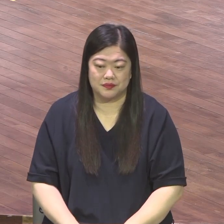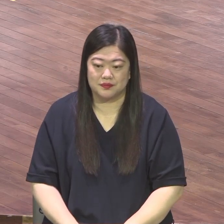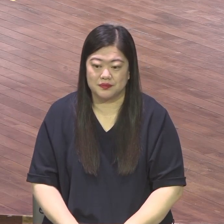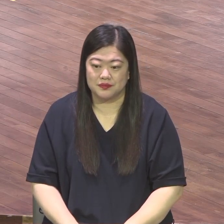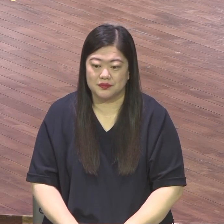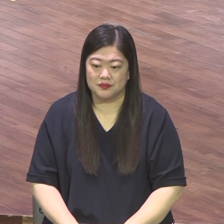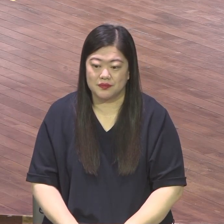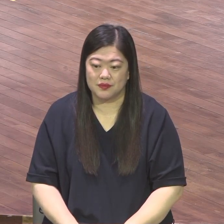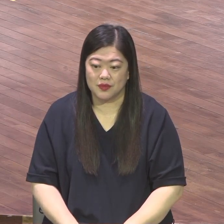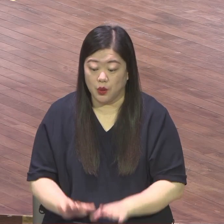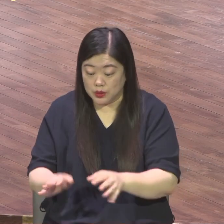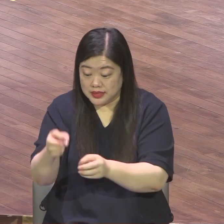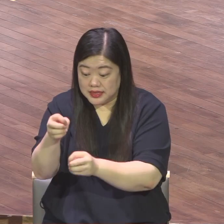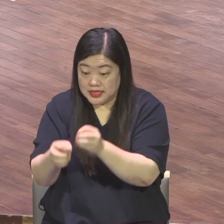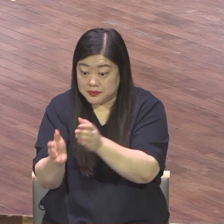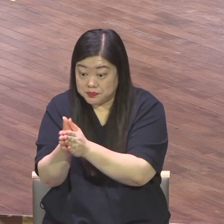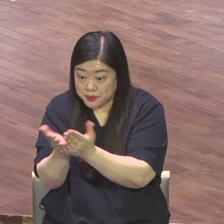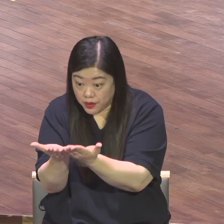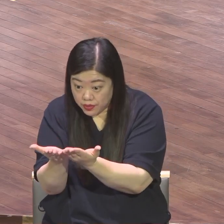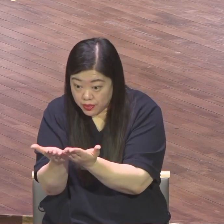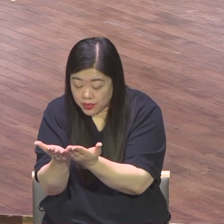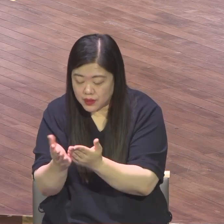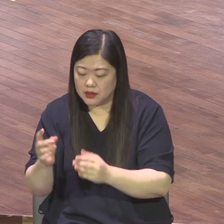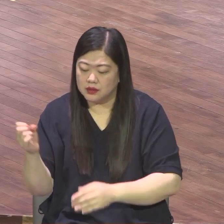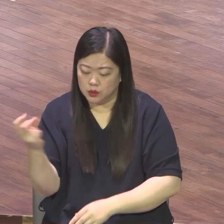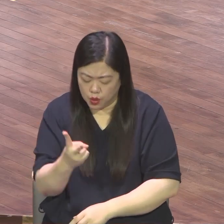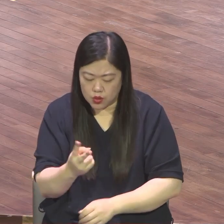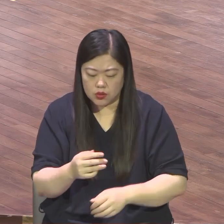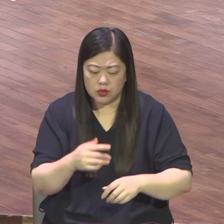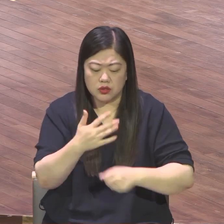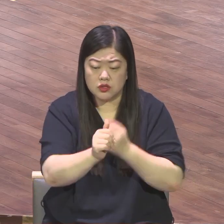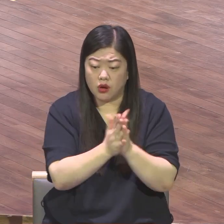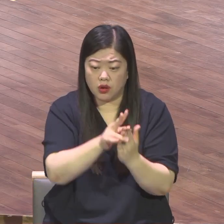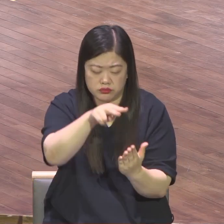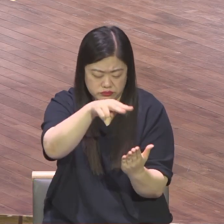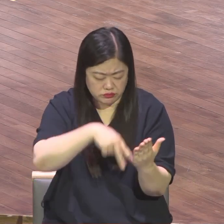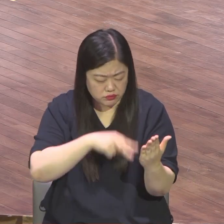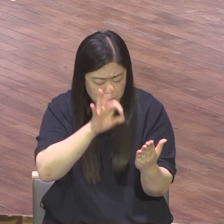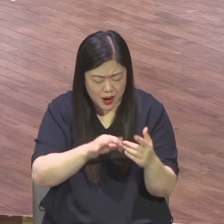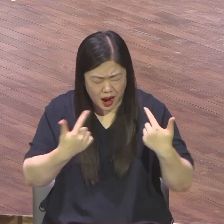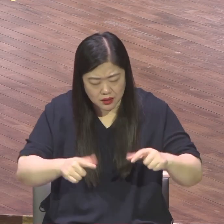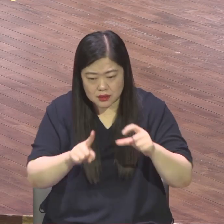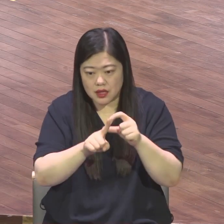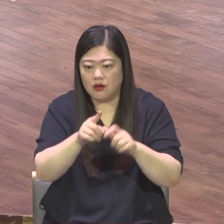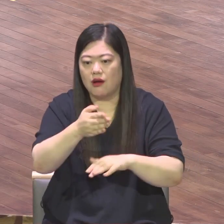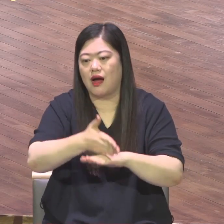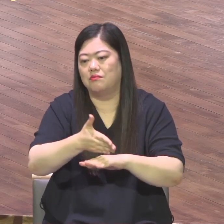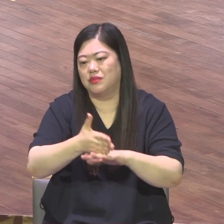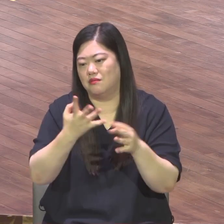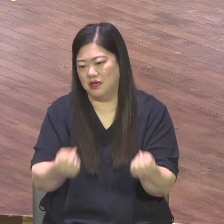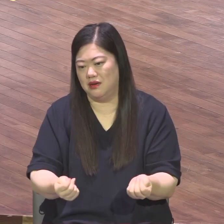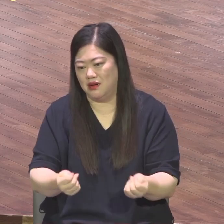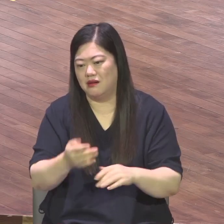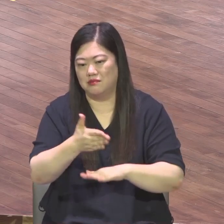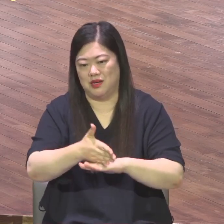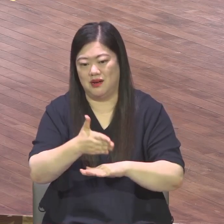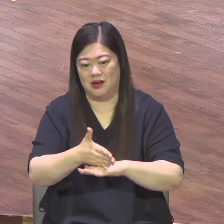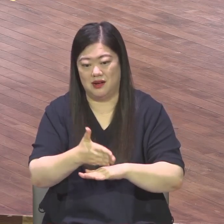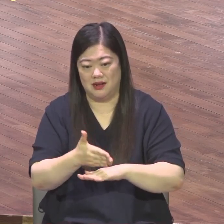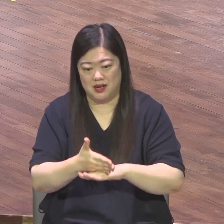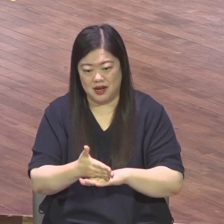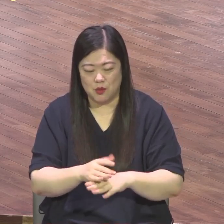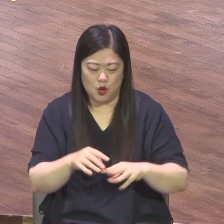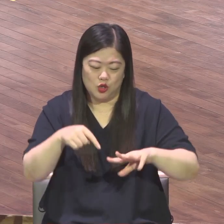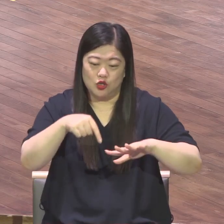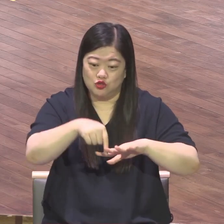담긴 하나님의 말씀에는요 감사가 빠지질 않아요. 감사가 이 새 절기를 비롯해서 각종